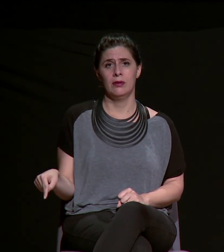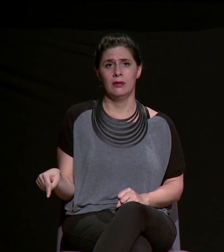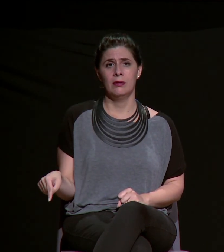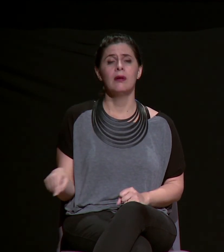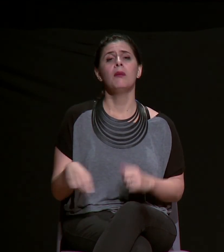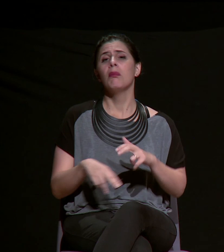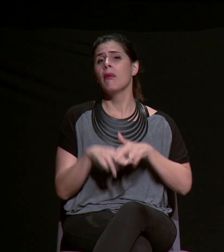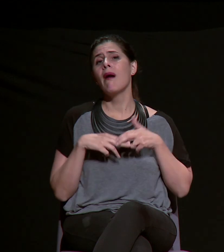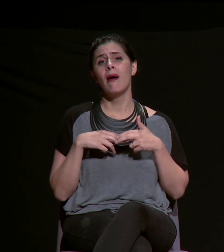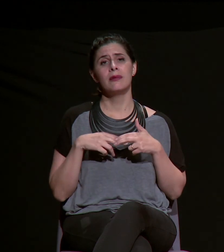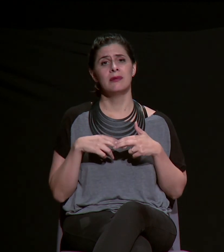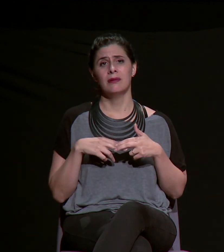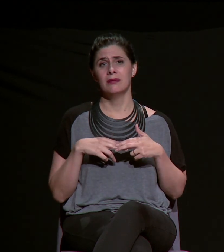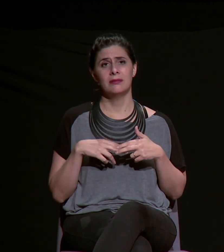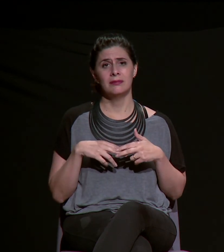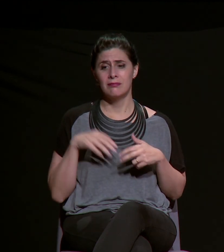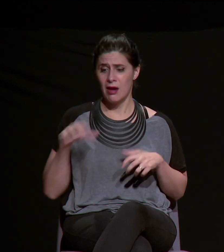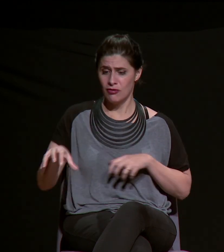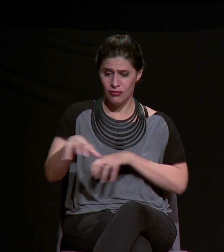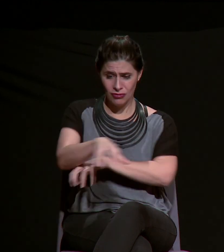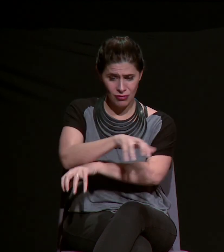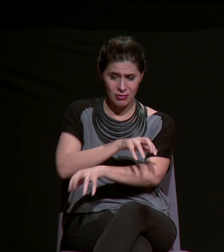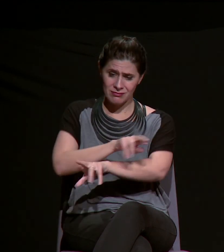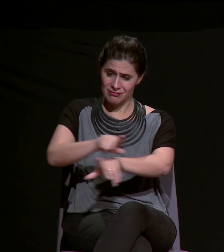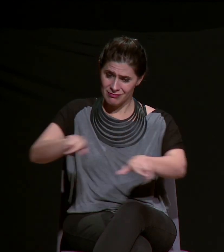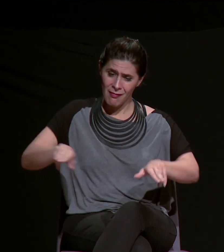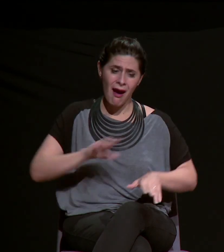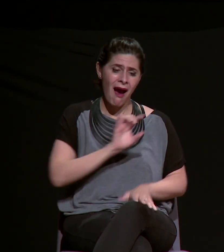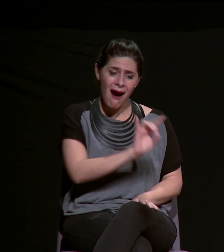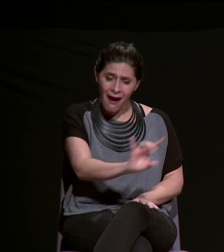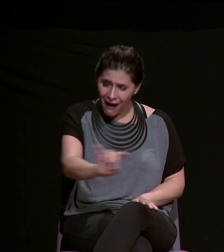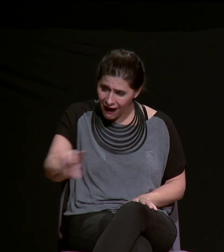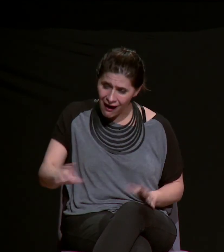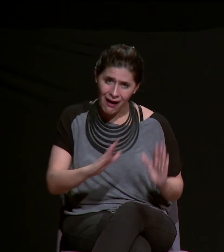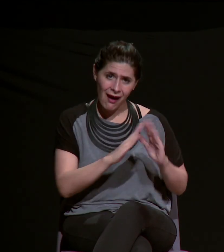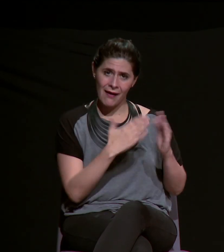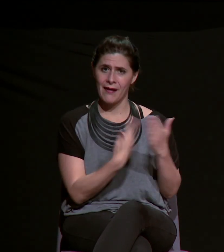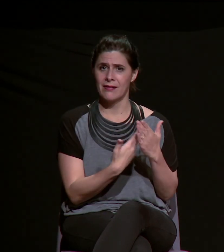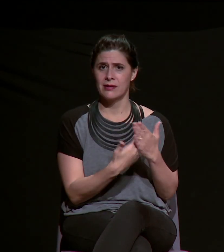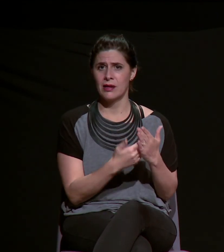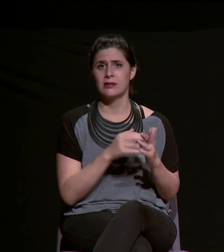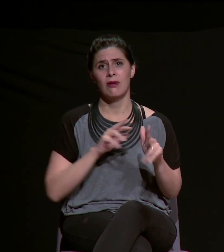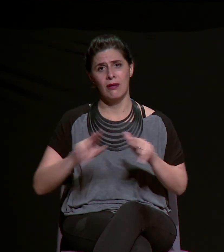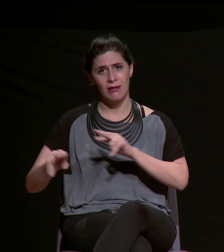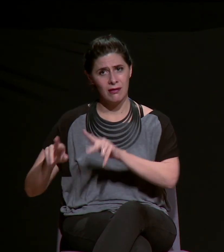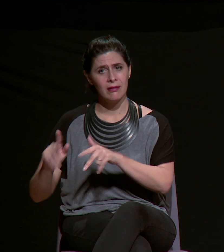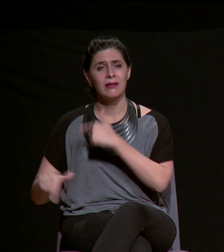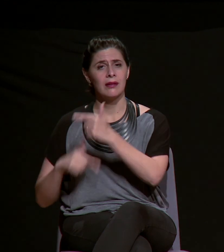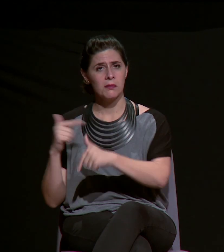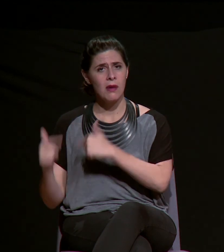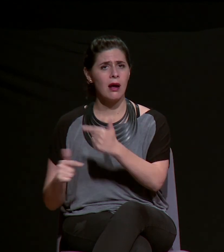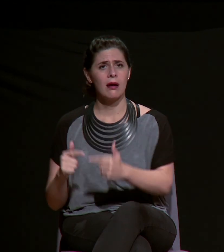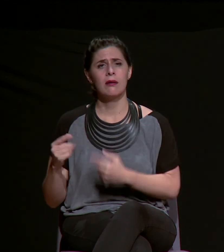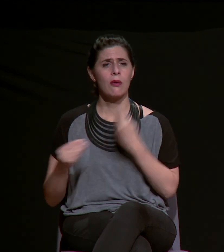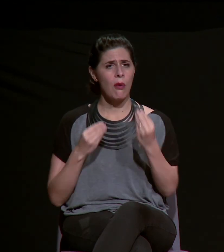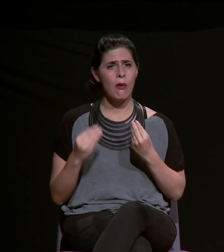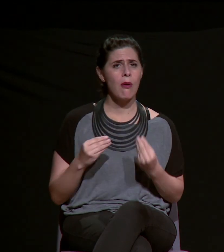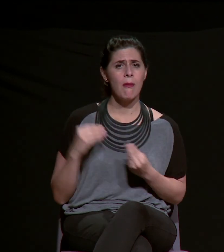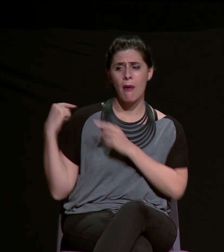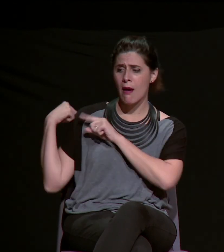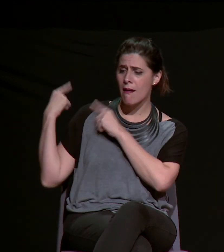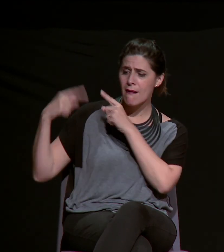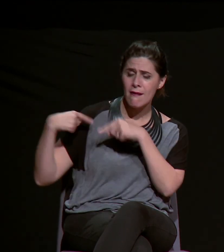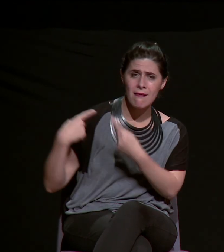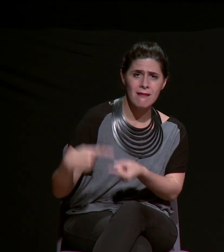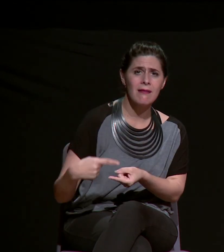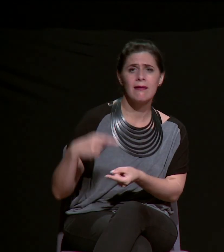escola trabalha essa ideia de heranças afro-brasileiras, né? Existem distinções maravilhosas que